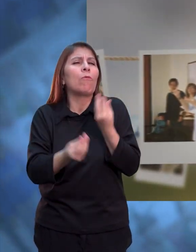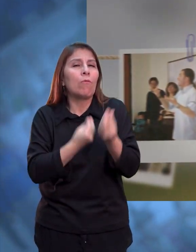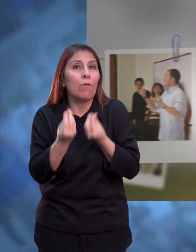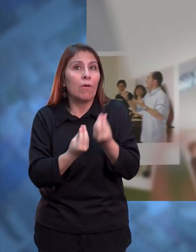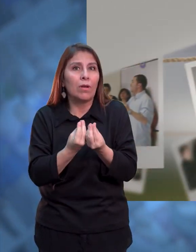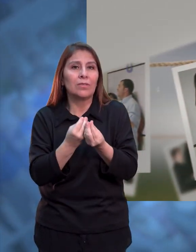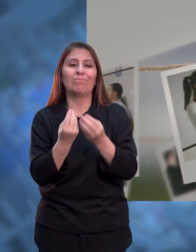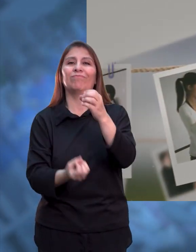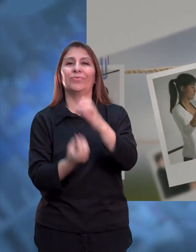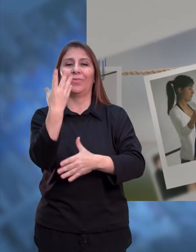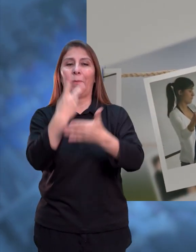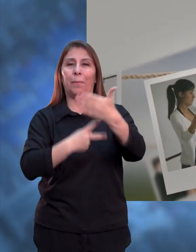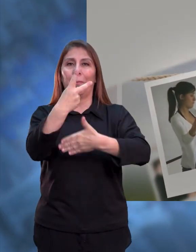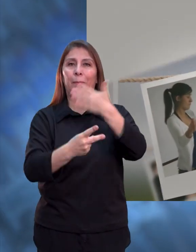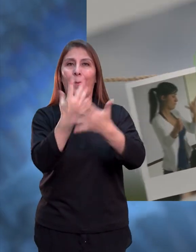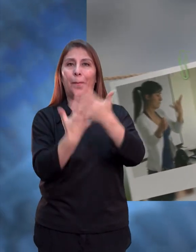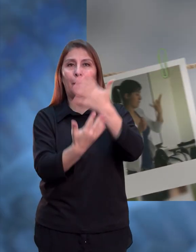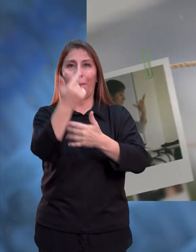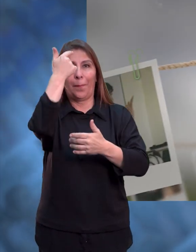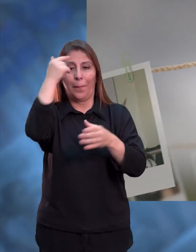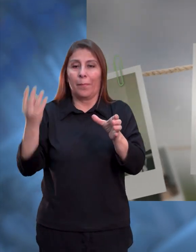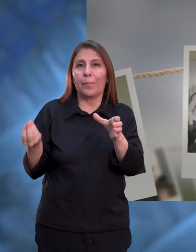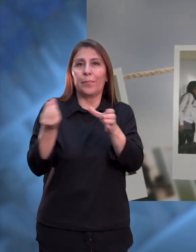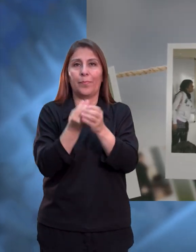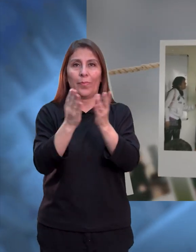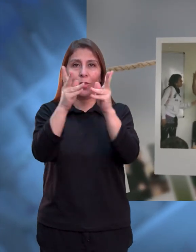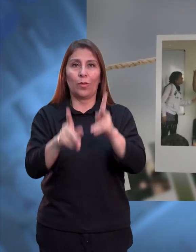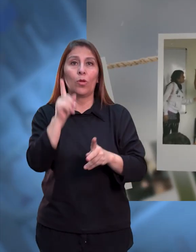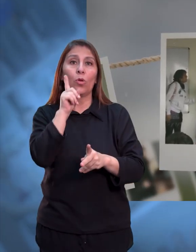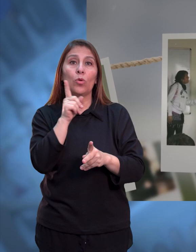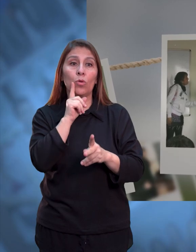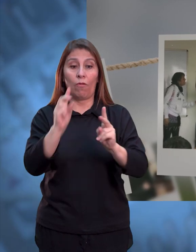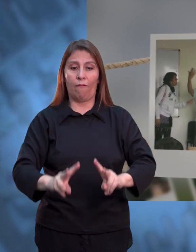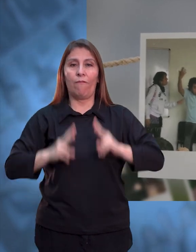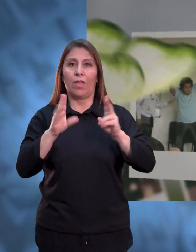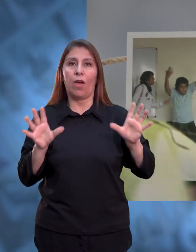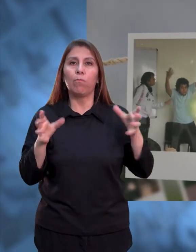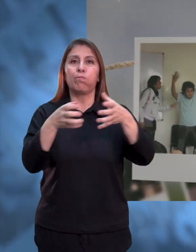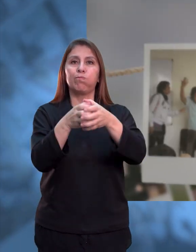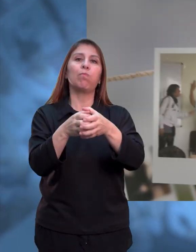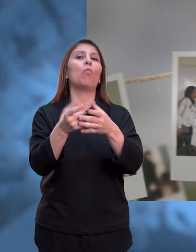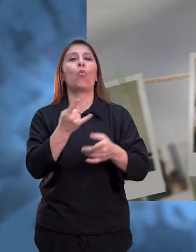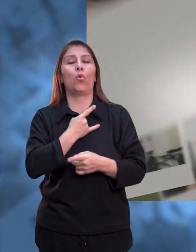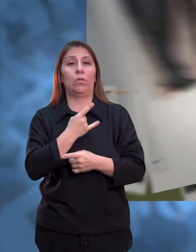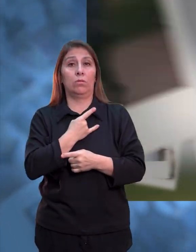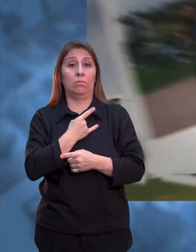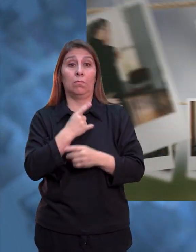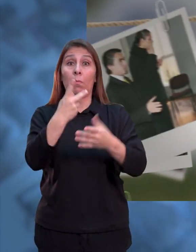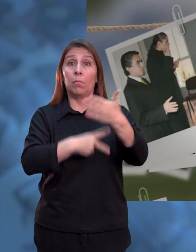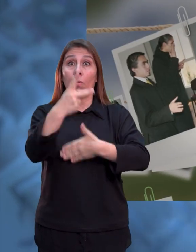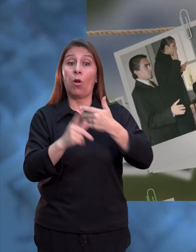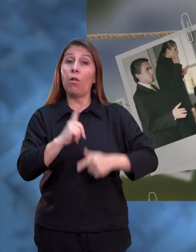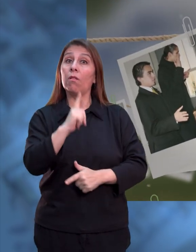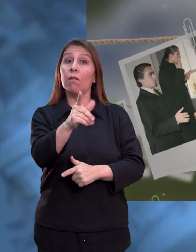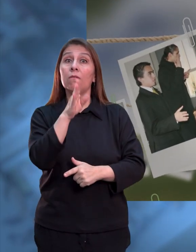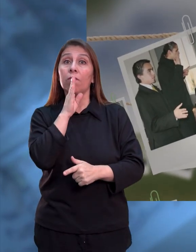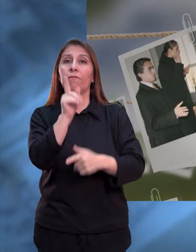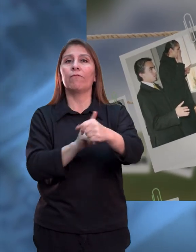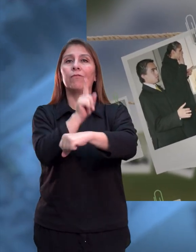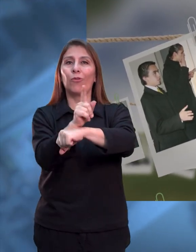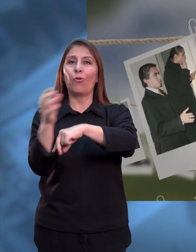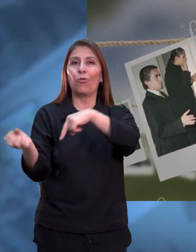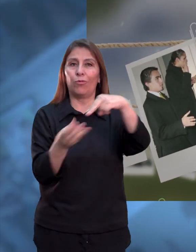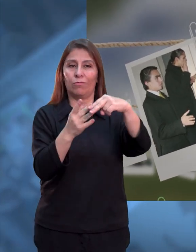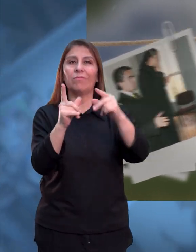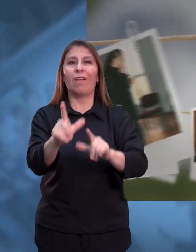creado el proyecto Manos y Pensamiento, Inclusión de Estudiantes Sordos a la Vida Universitaria. Este proyecto es liderado por la Facultad de